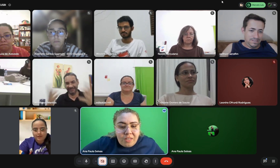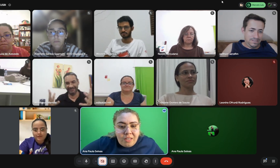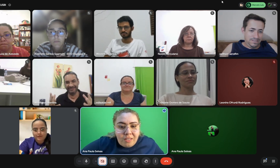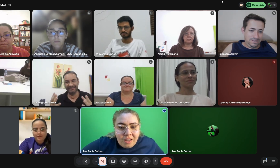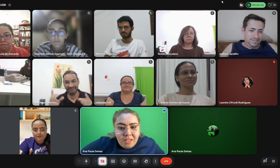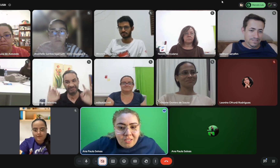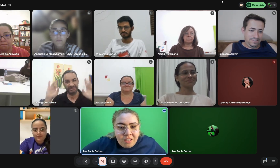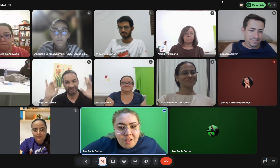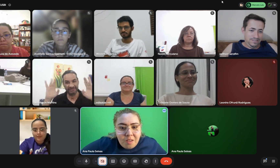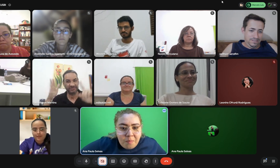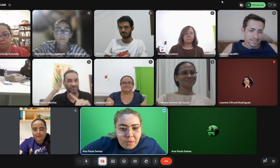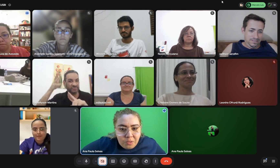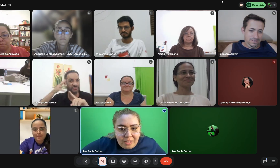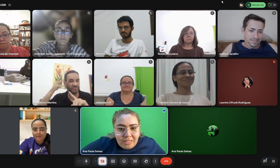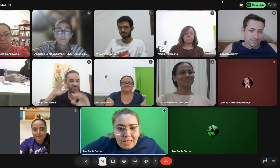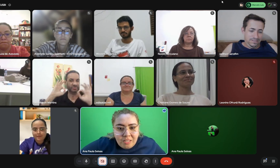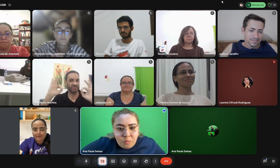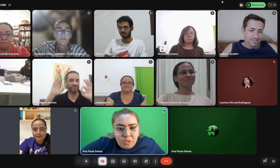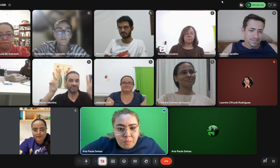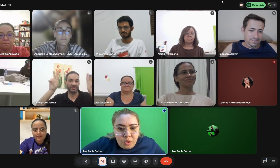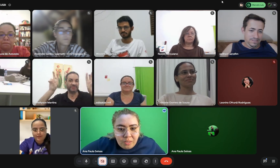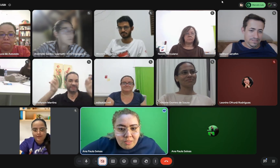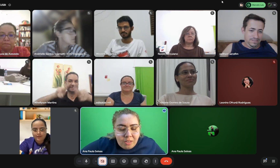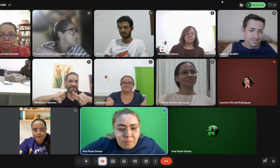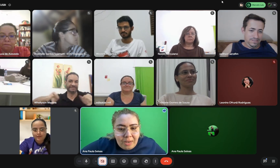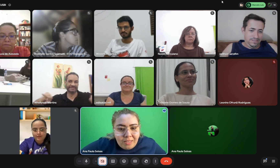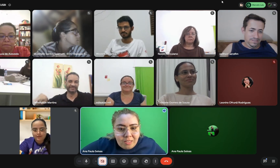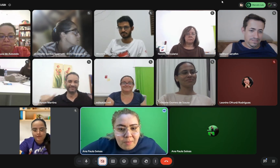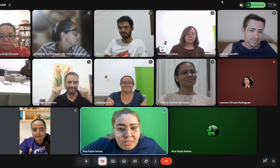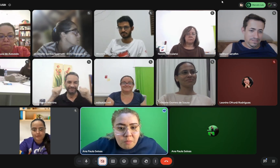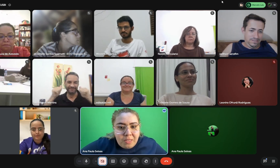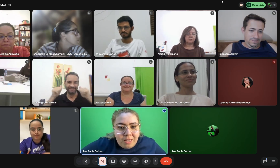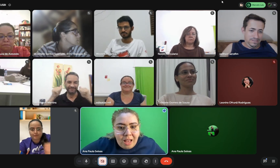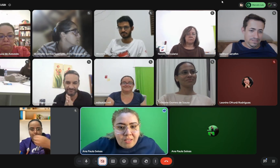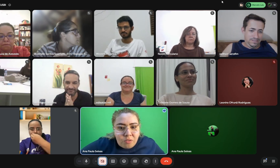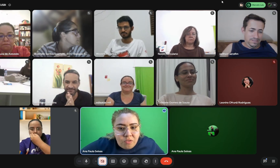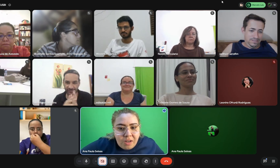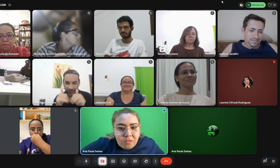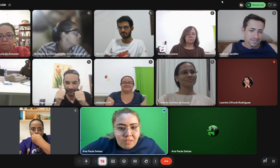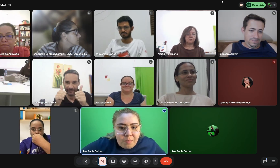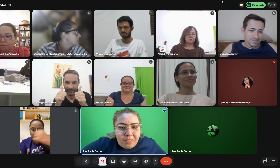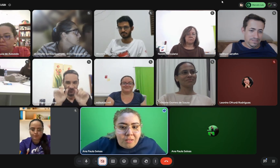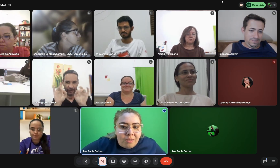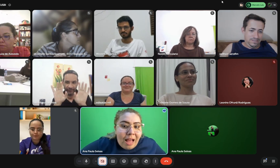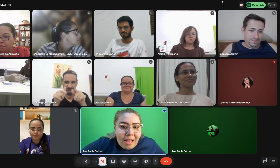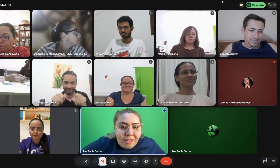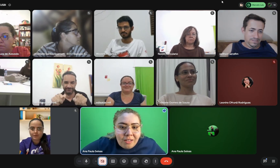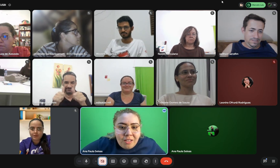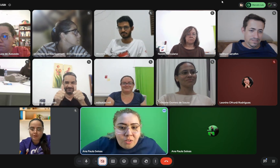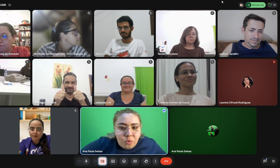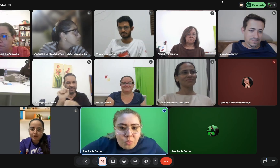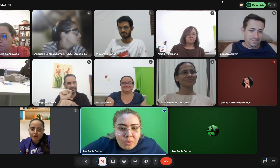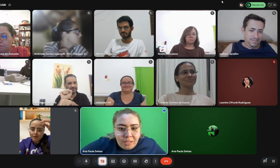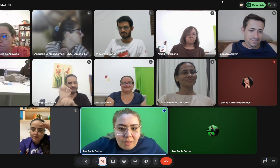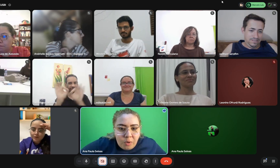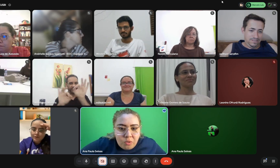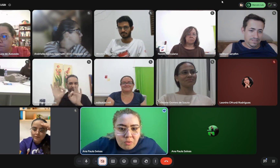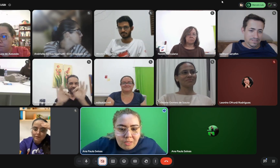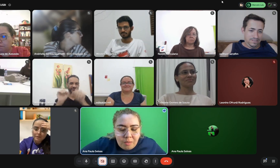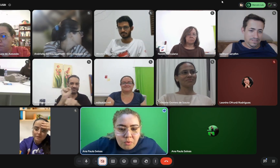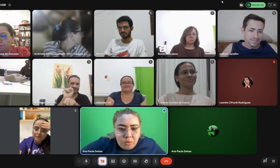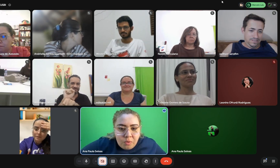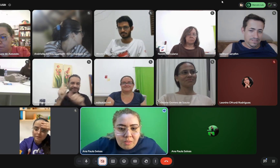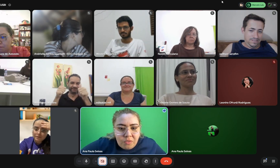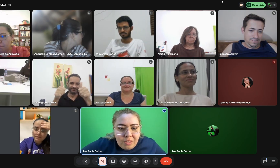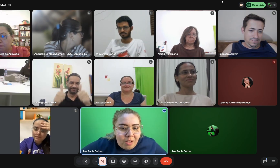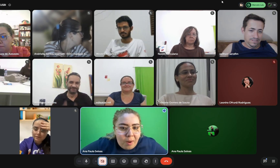Então, a gente vai ter 3 personalidades muito importantes, serão palestras bem especiais com diversos temas dentro da área do Setembro Azul,